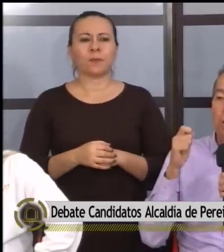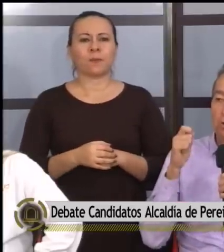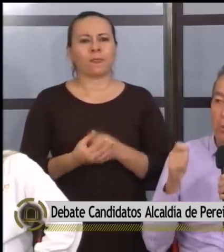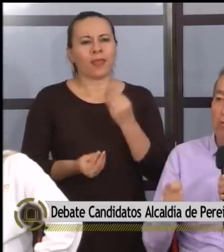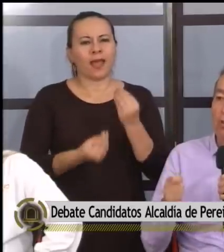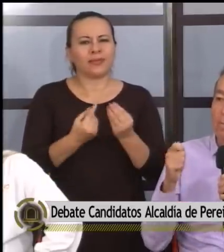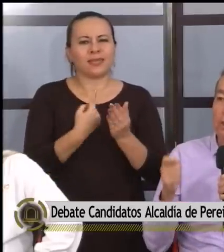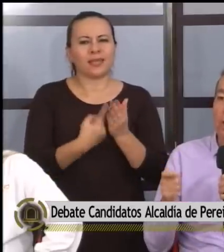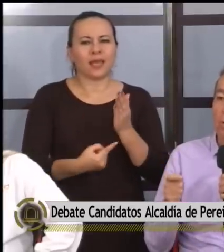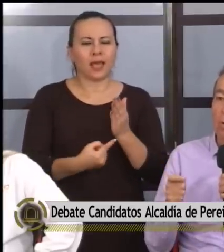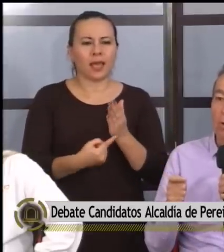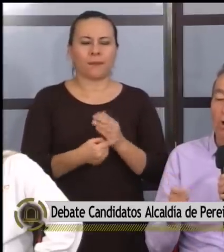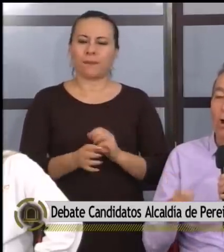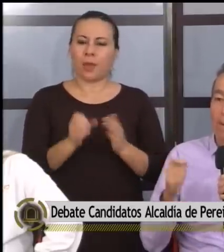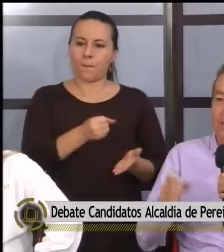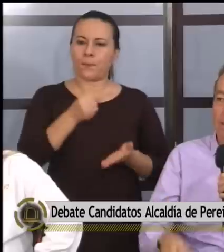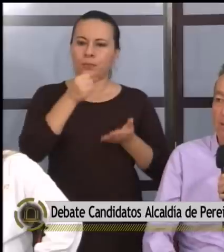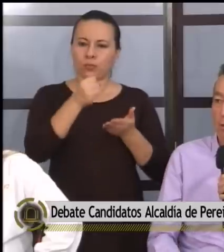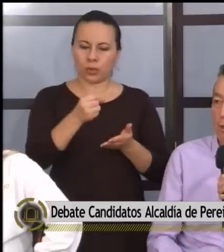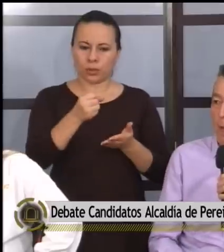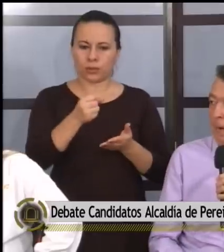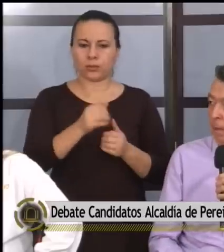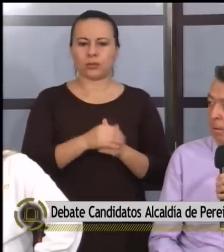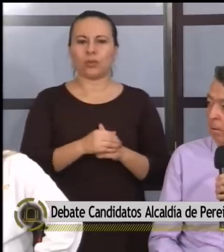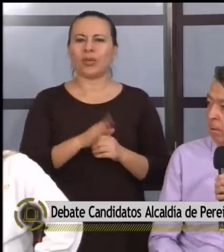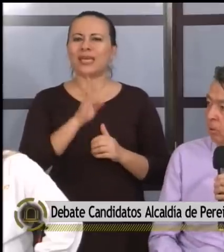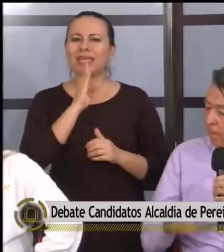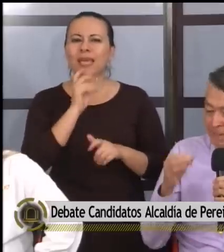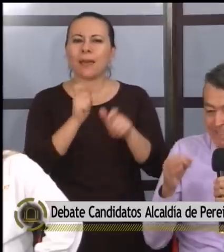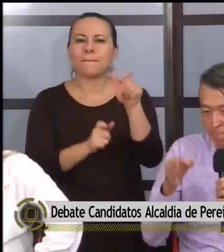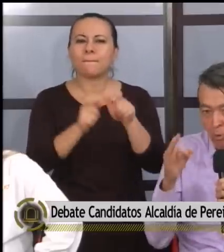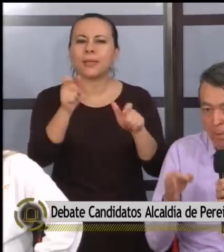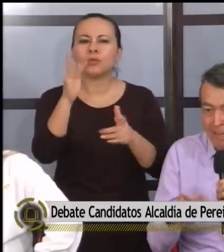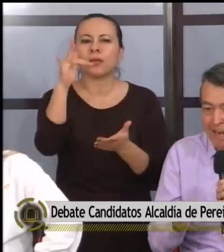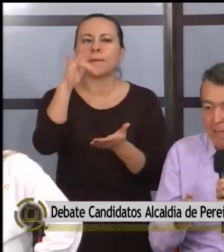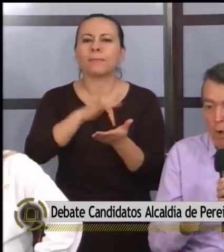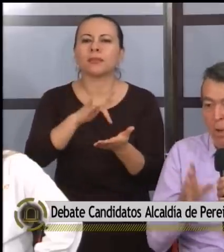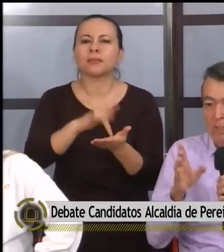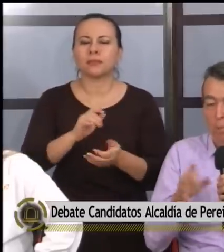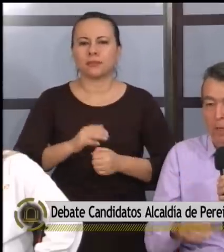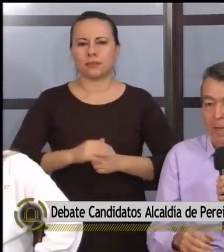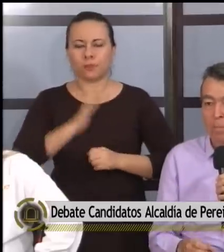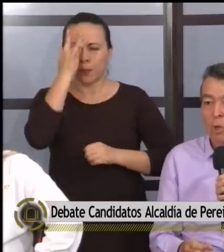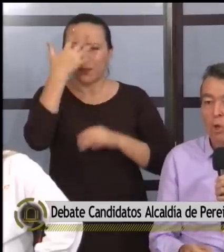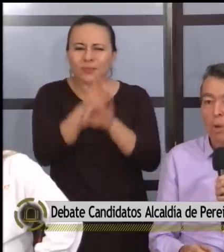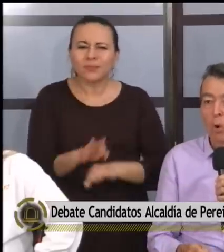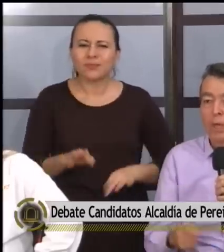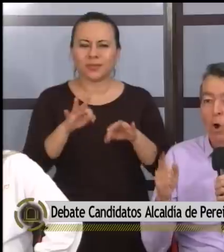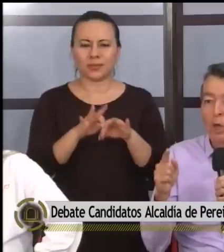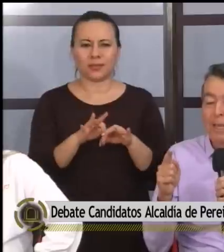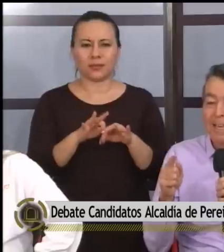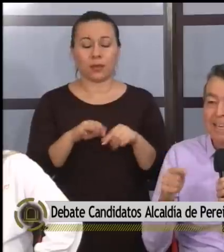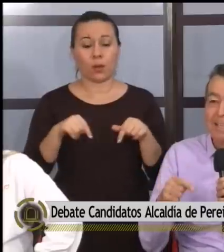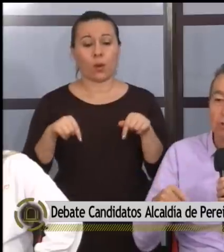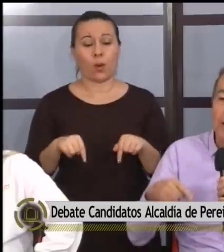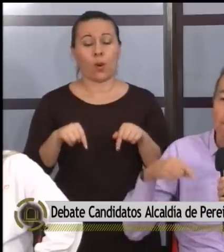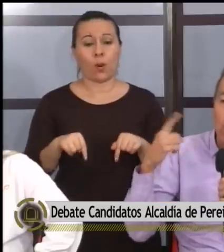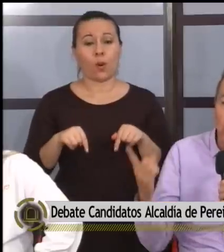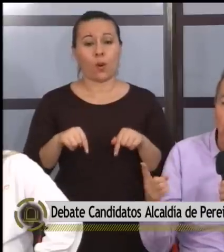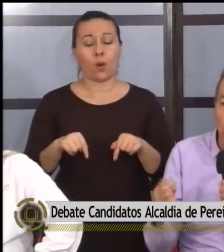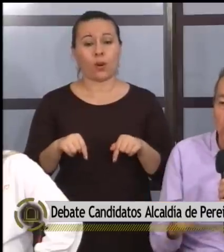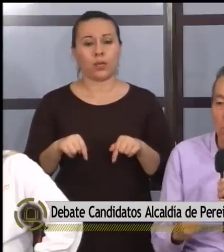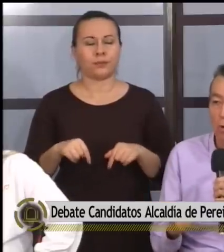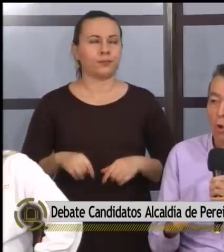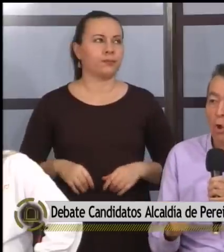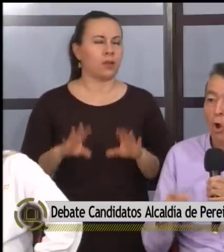hacer los presupuestos de inversión con la participación ciudadana. Eso me parece fundamental. Y lo voy a decir por qué. Porque hoy estamos en el